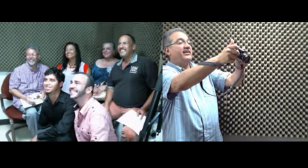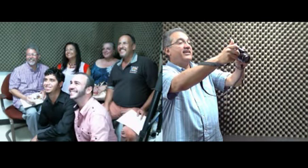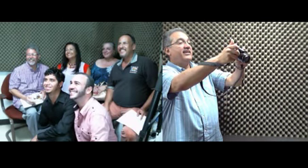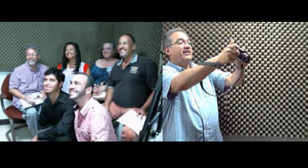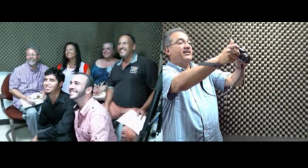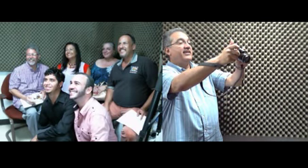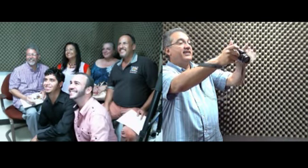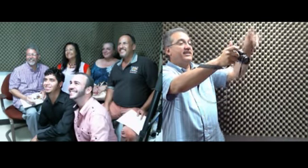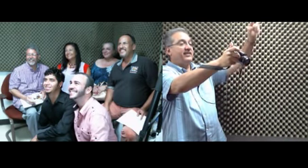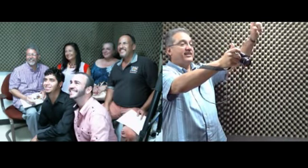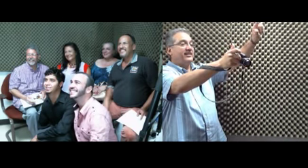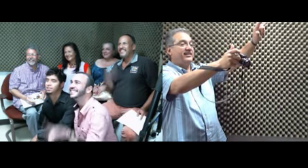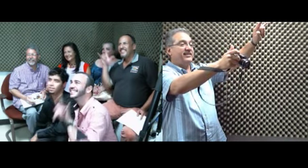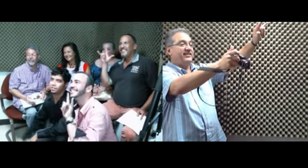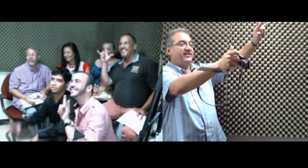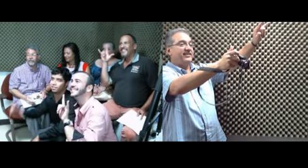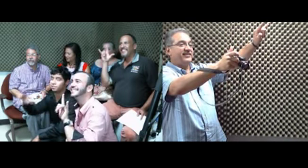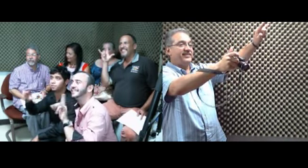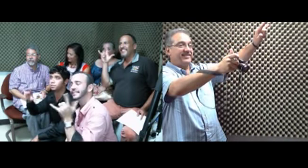Cultura popular es